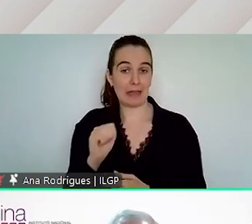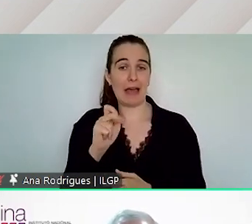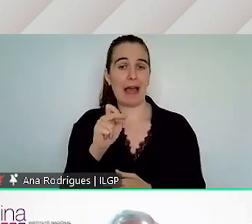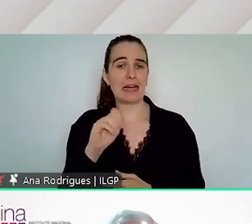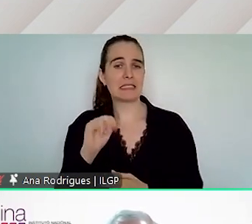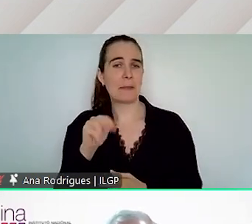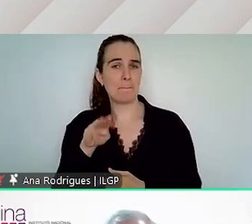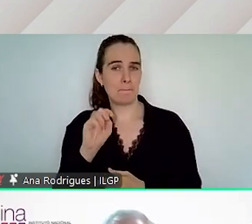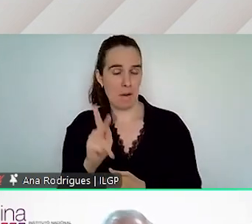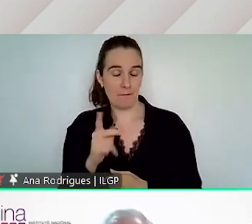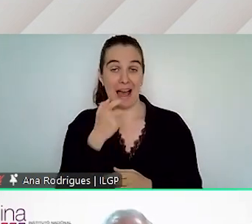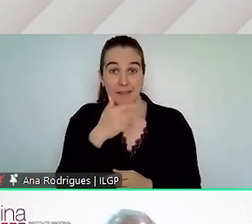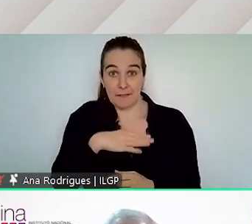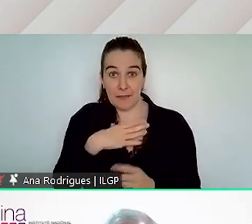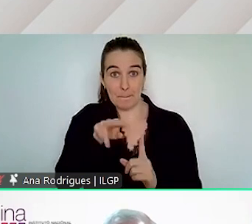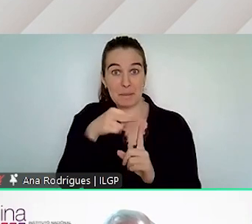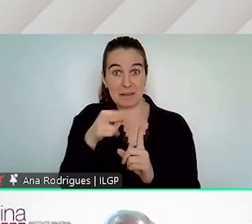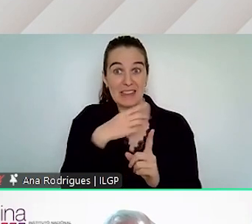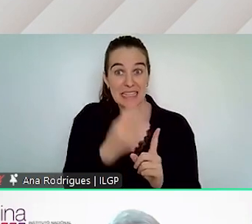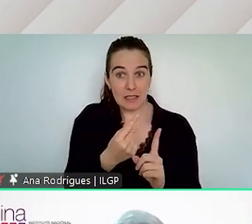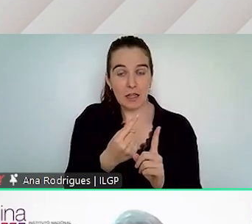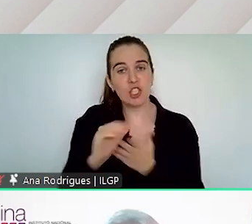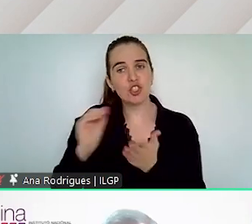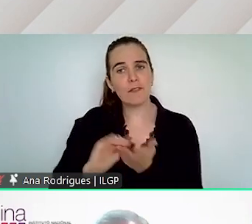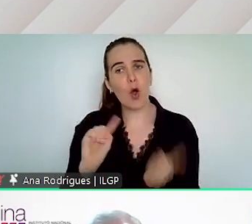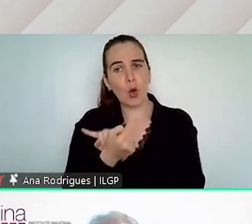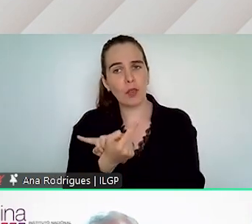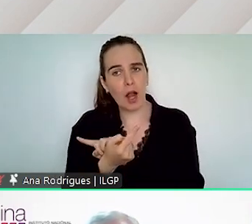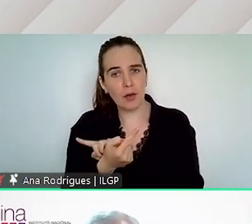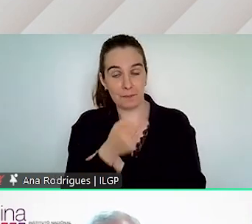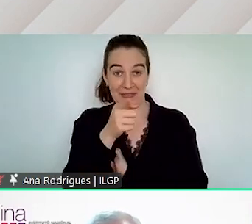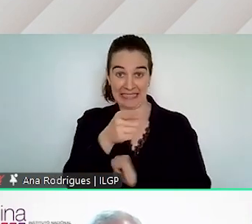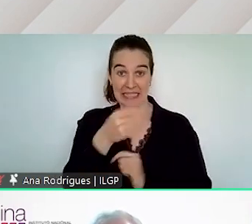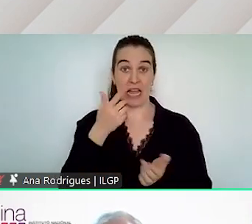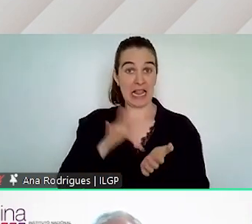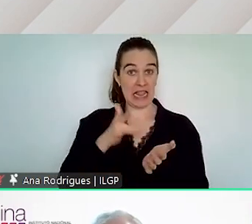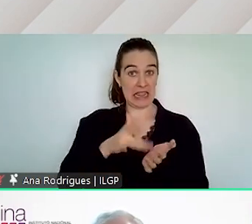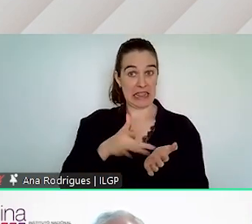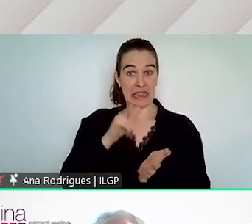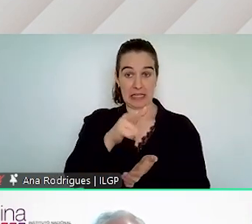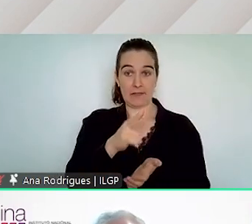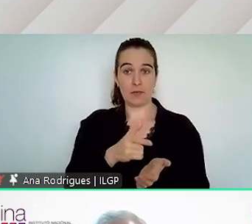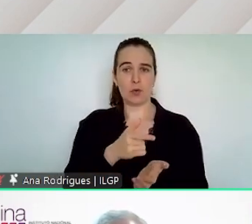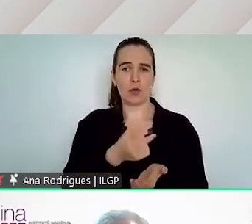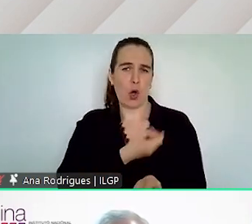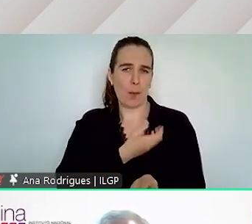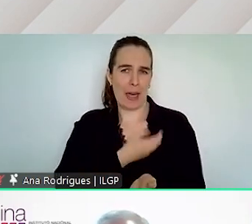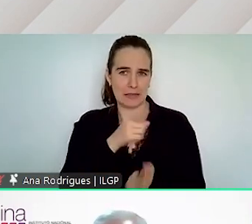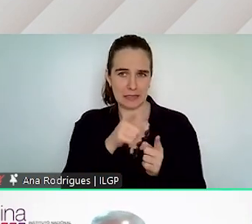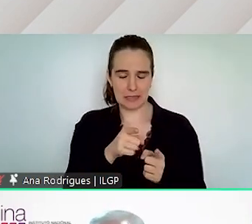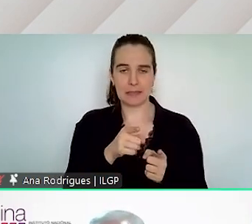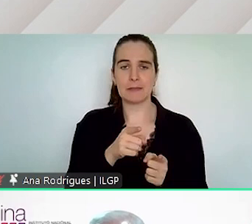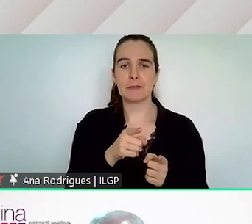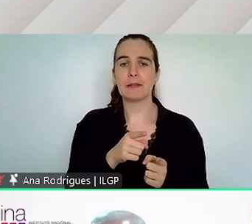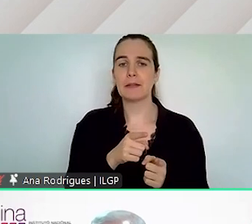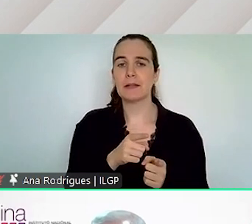vista, escrevia o contrário. Este romance, que aliás pode ser uma leitura simpática para férias, agora que muitos de vós e de